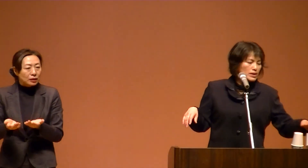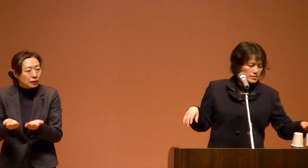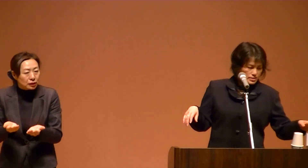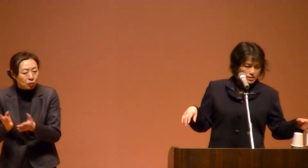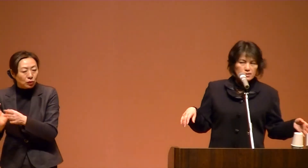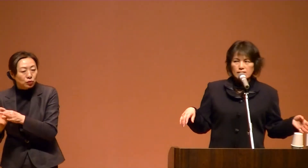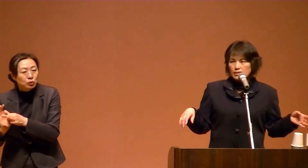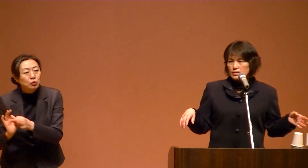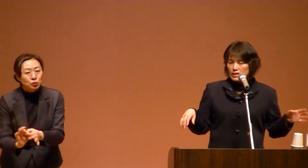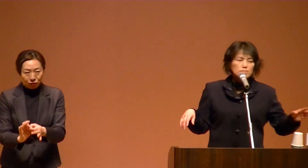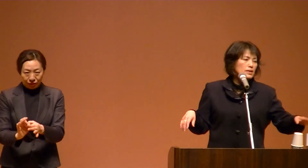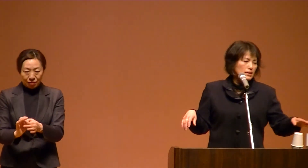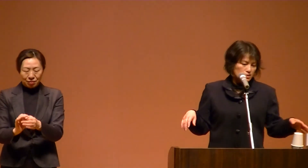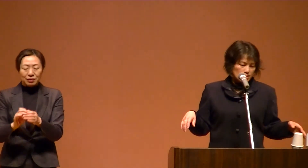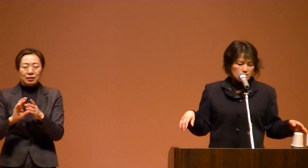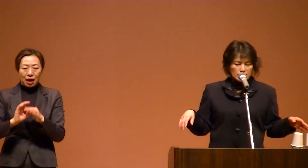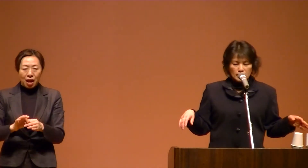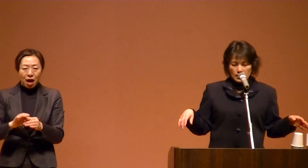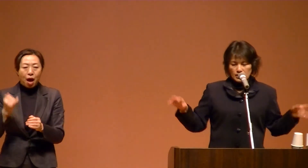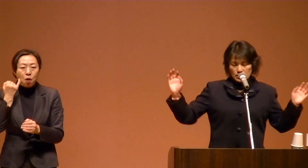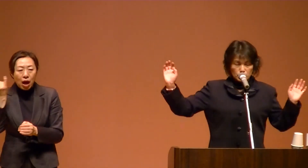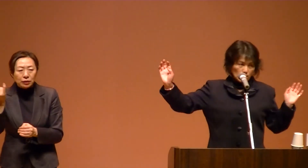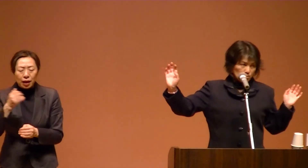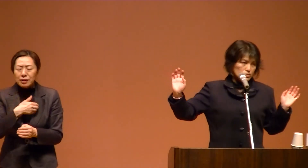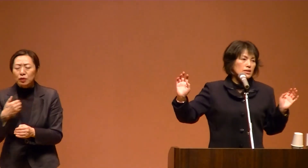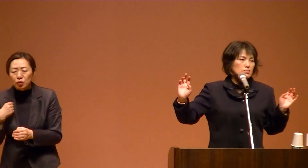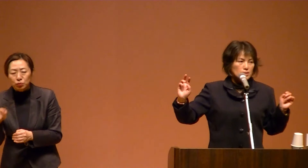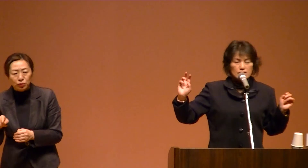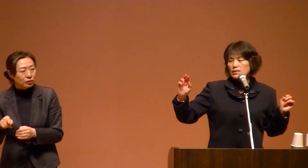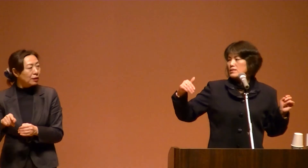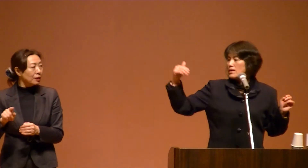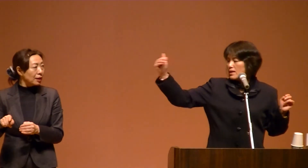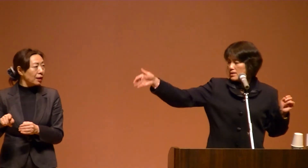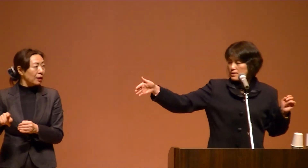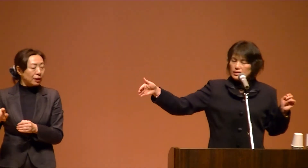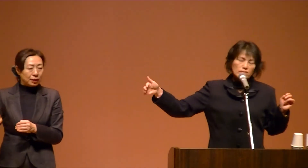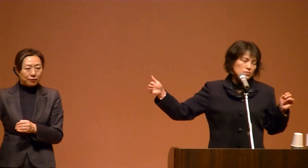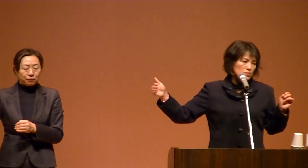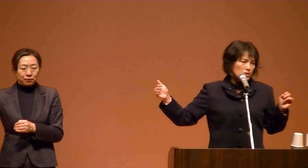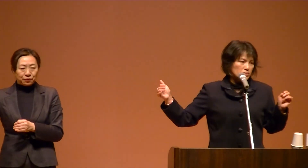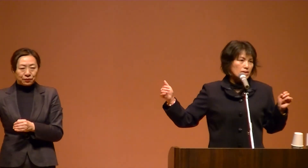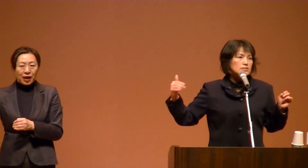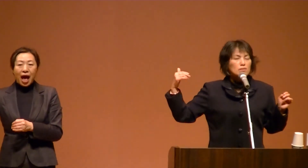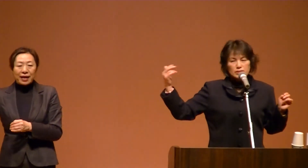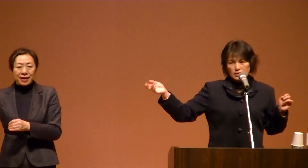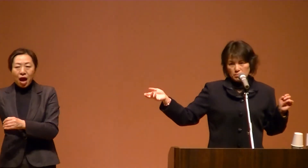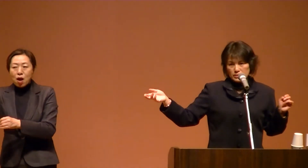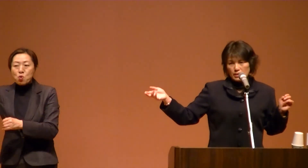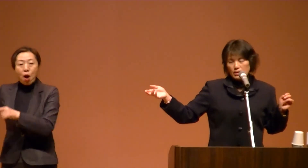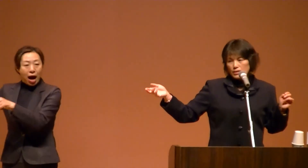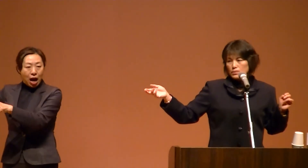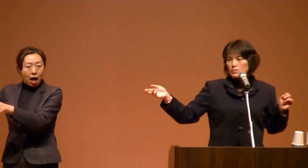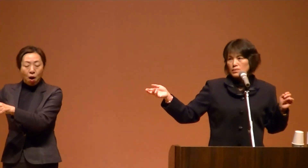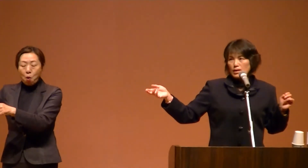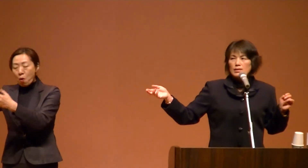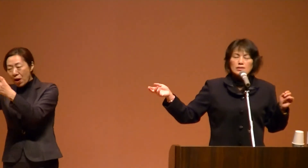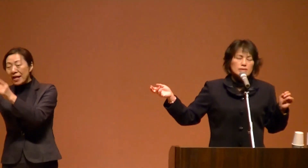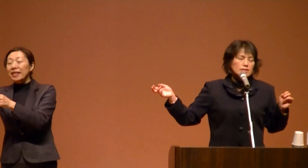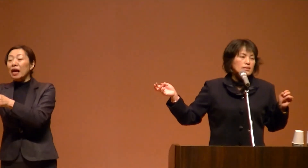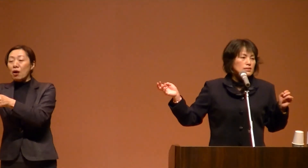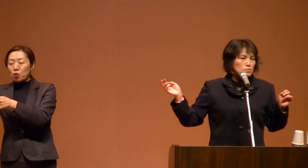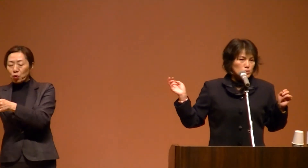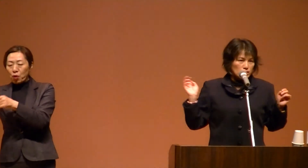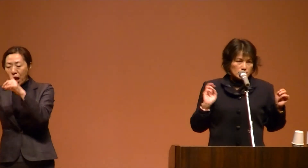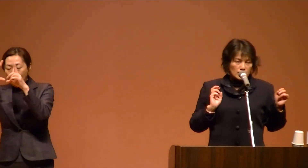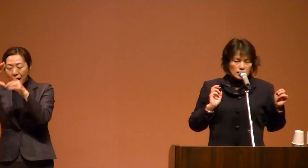母さん怖かったねって、大丈夫だからねって言いながらドアを押さえてました。反対側のドアをナースが押さえてました。ところが